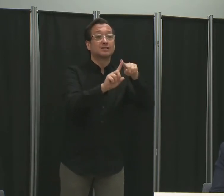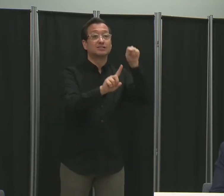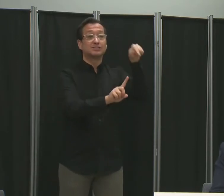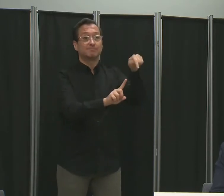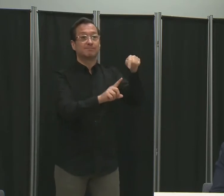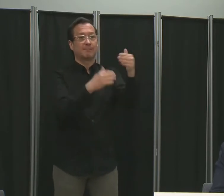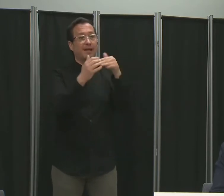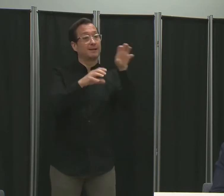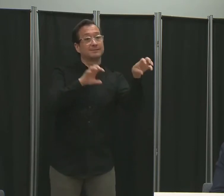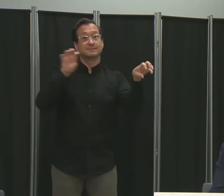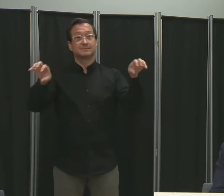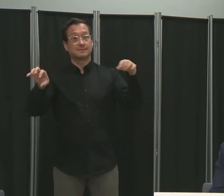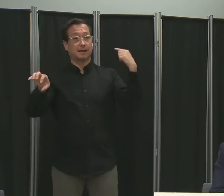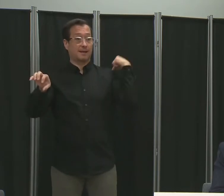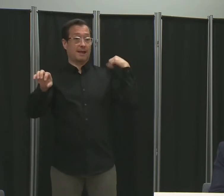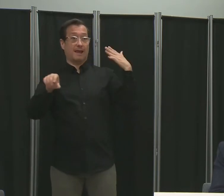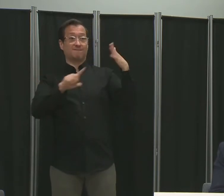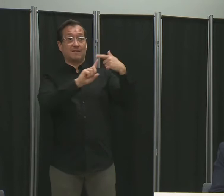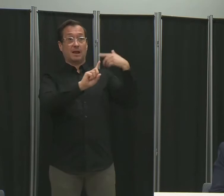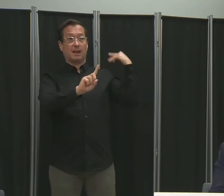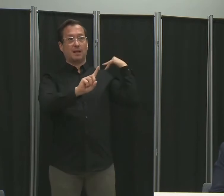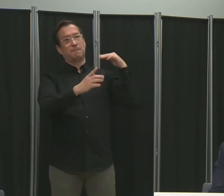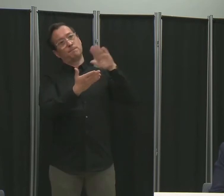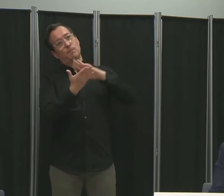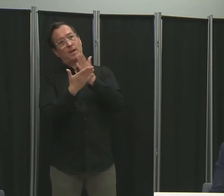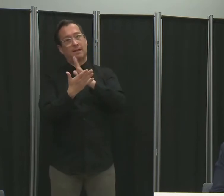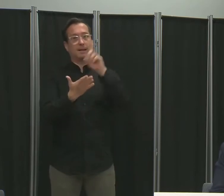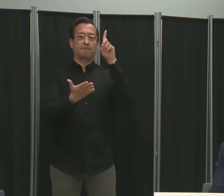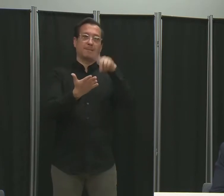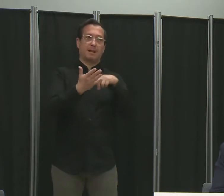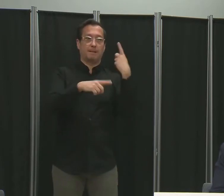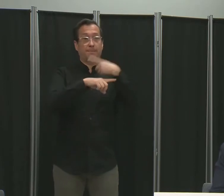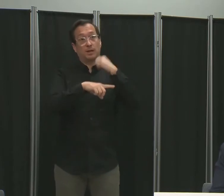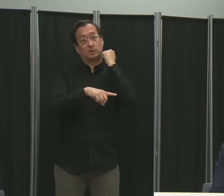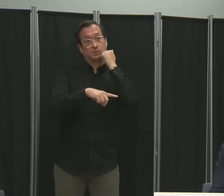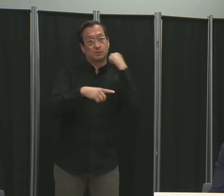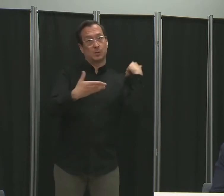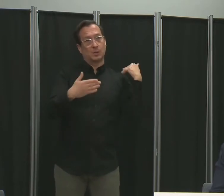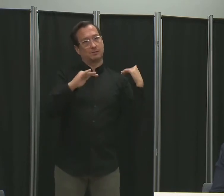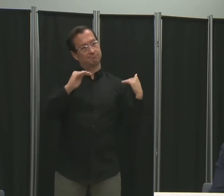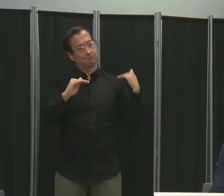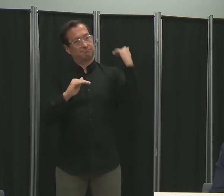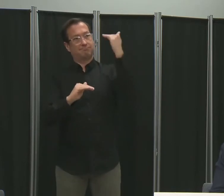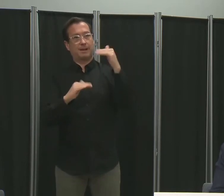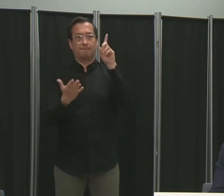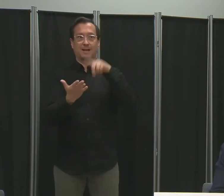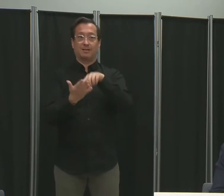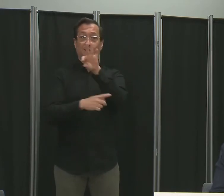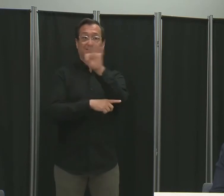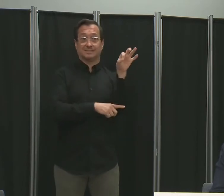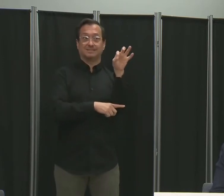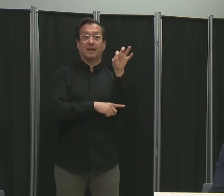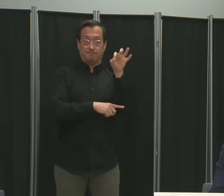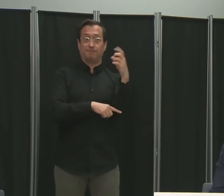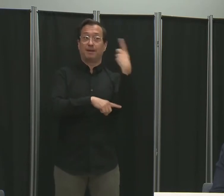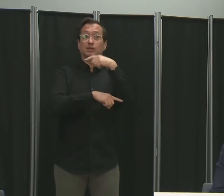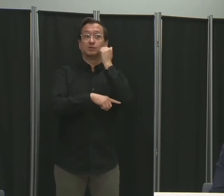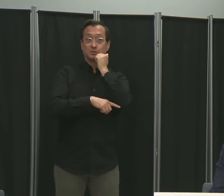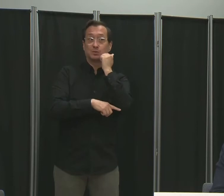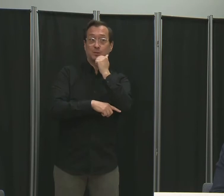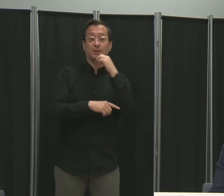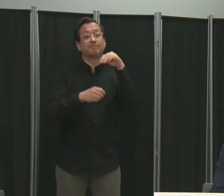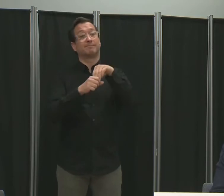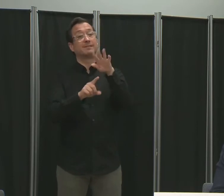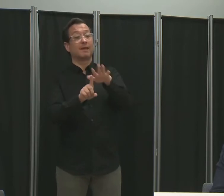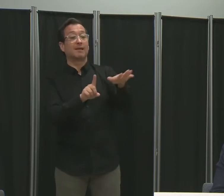d'avril où on avait une moyenne de mille prélèvements par jour on est rendu à 1900 prélèvements par jour dans ce centre là et